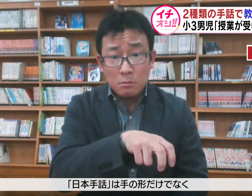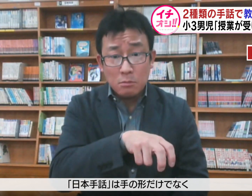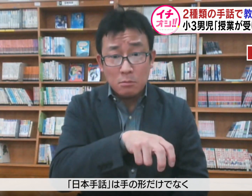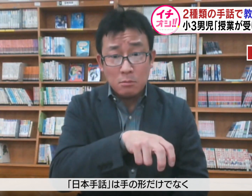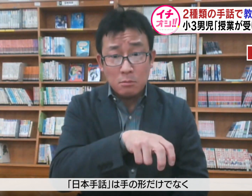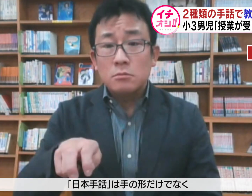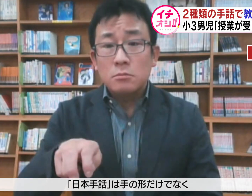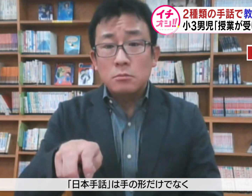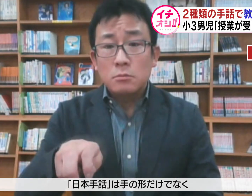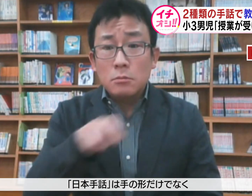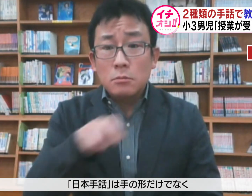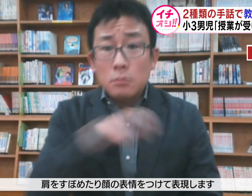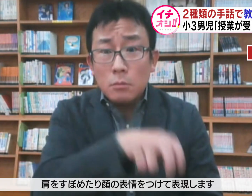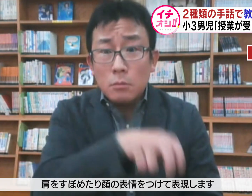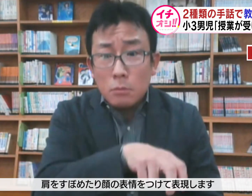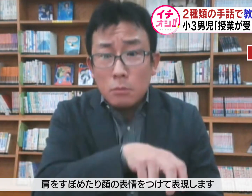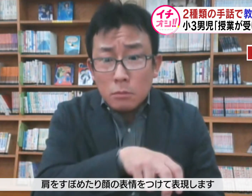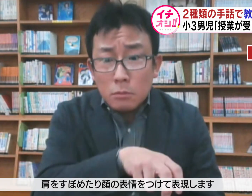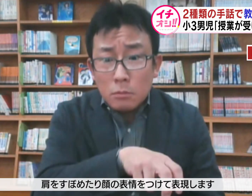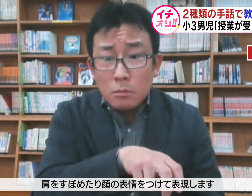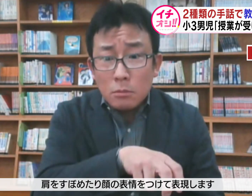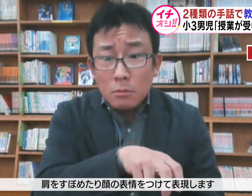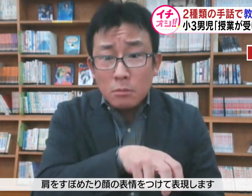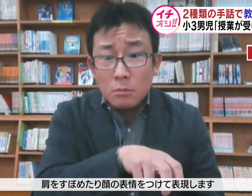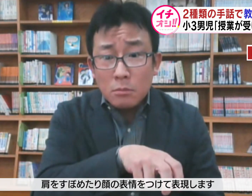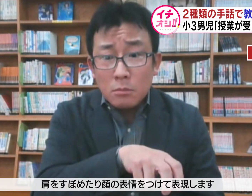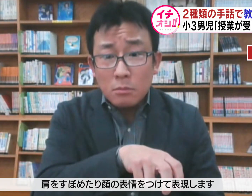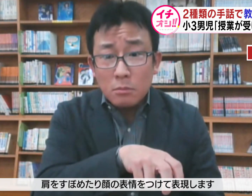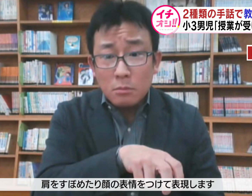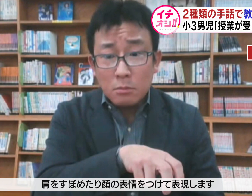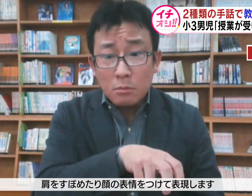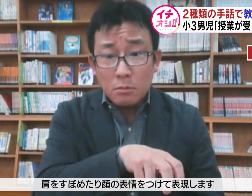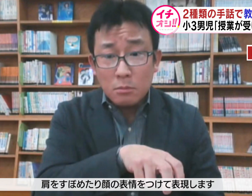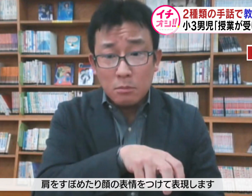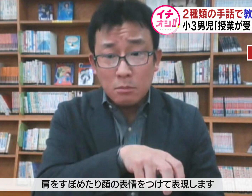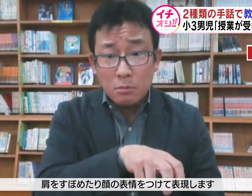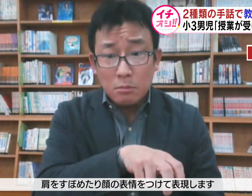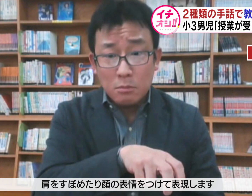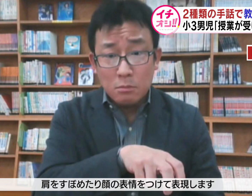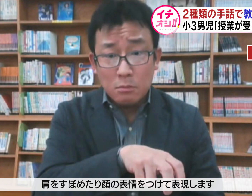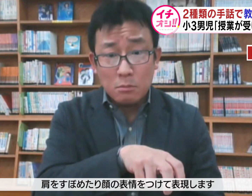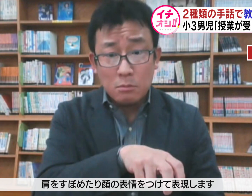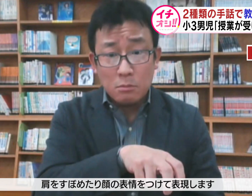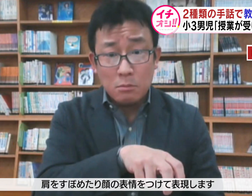手の形だけでなく肩をすぼめたり顔の表情をつけて表現します